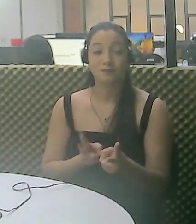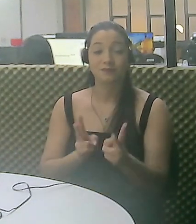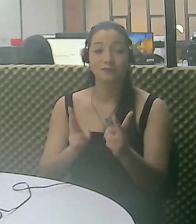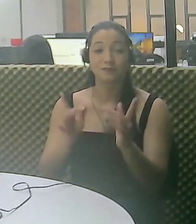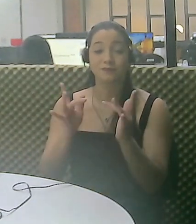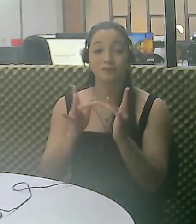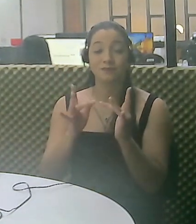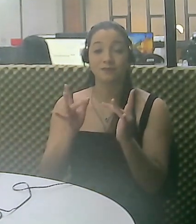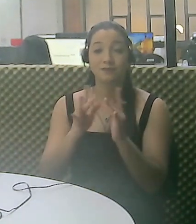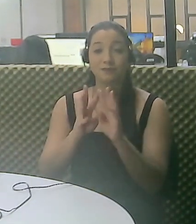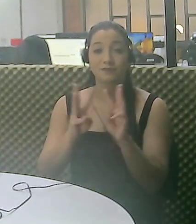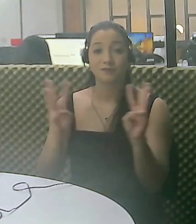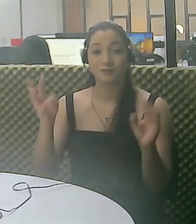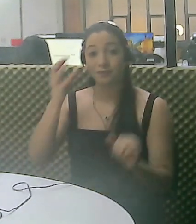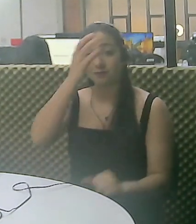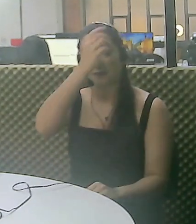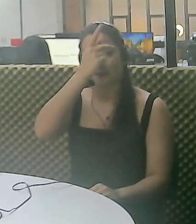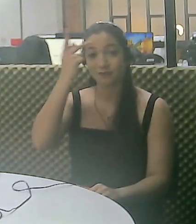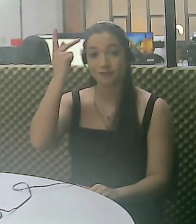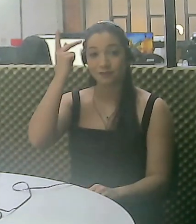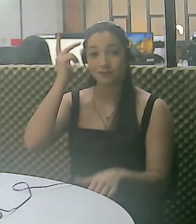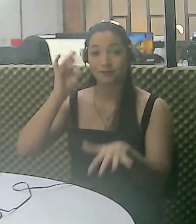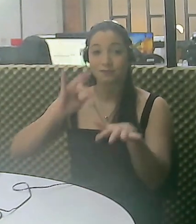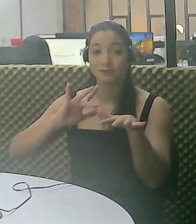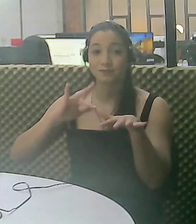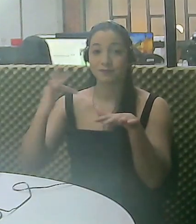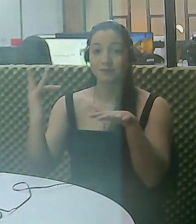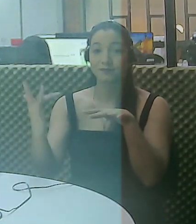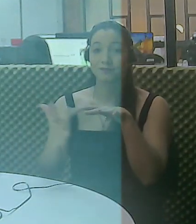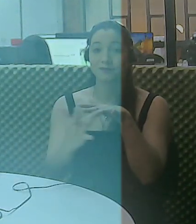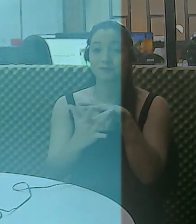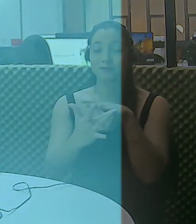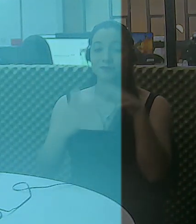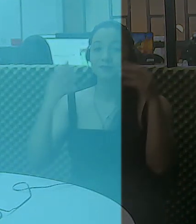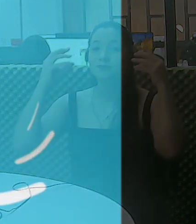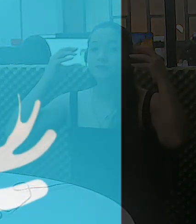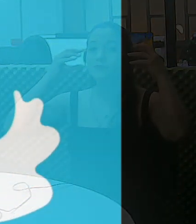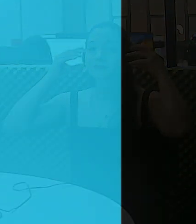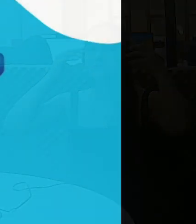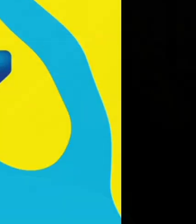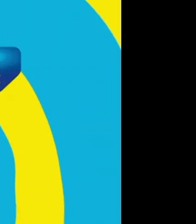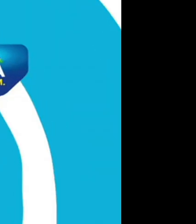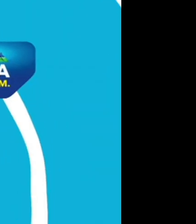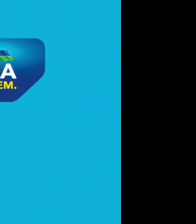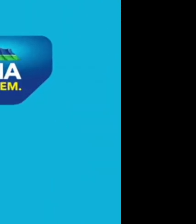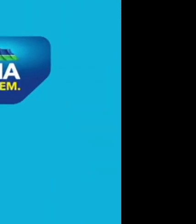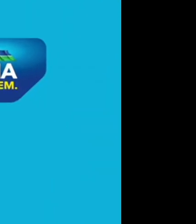Continue conosco no portal da Prefeitura e nas redes sociais.